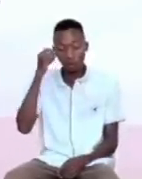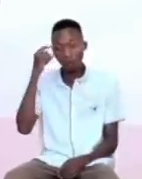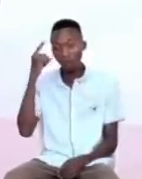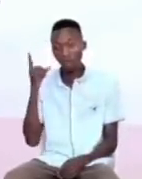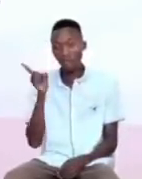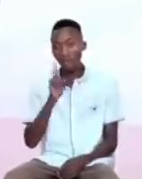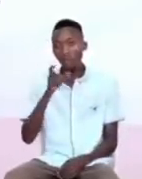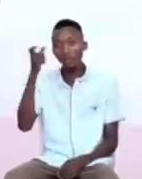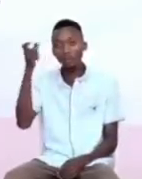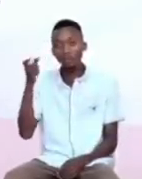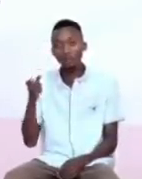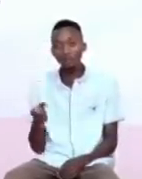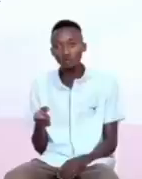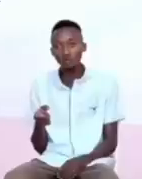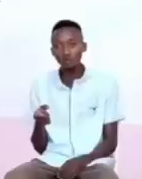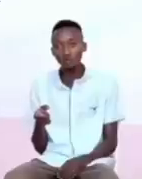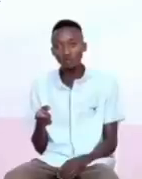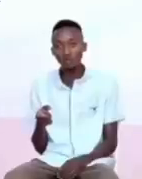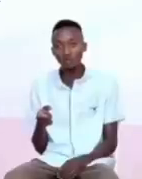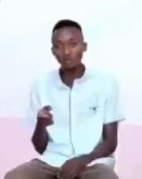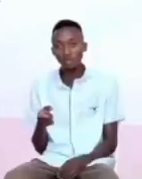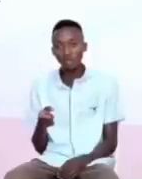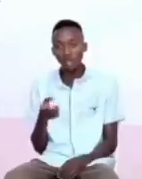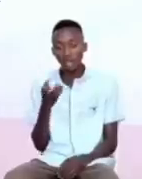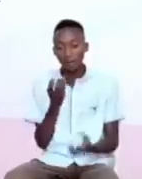aliyechemsha cheti akapata supu.